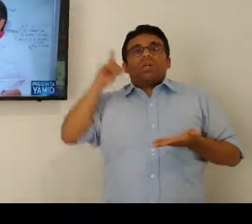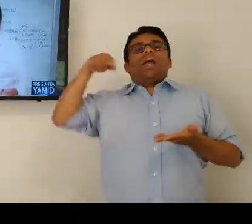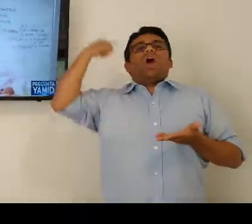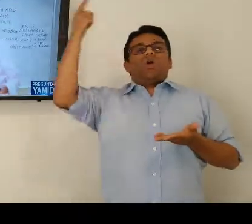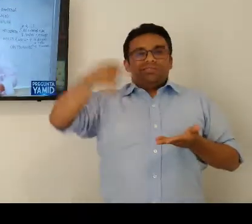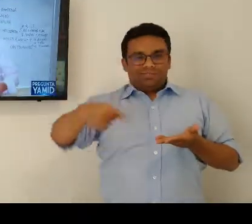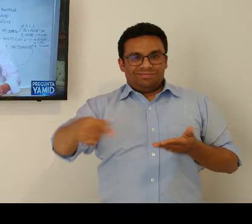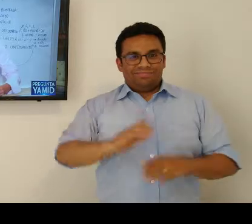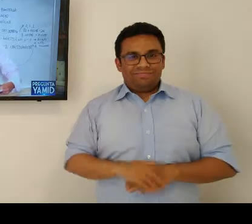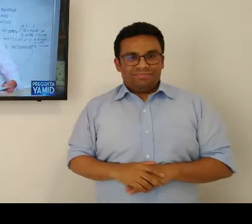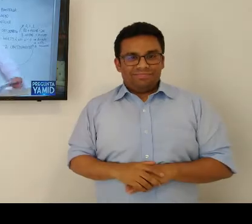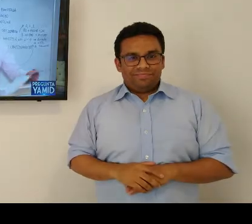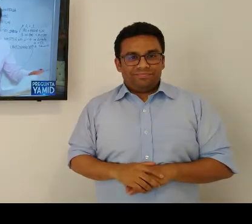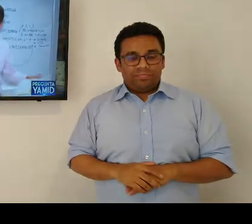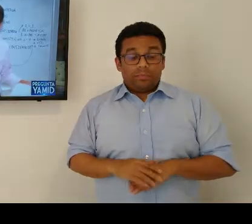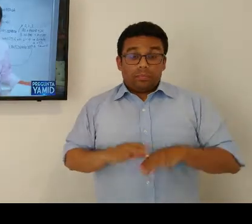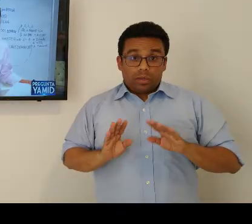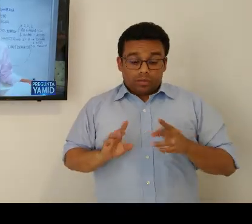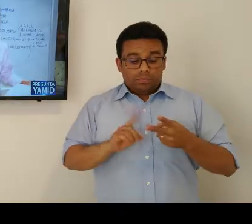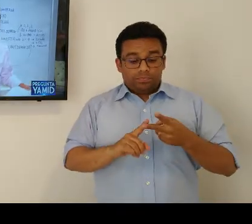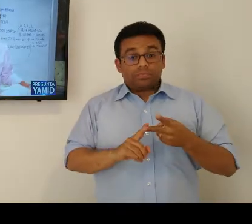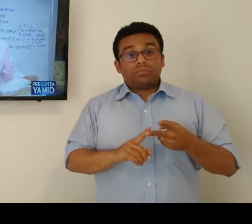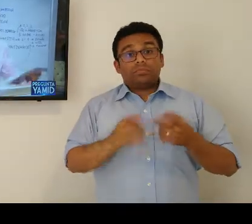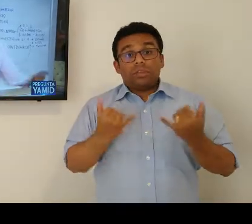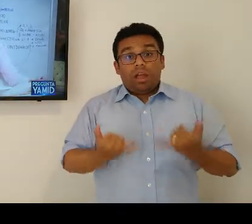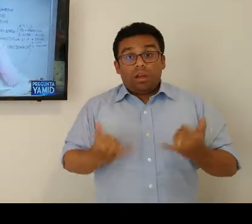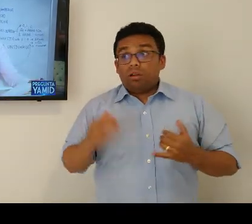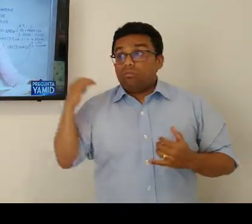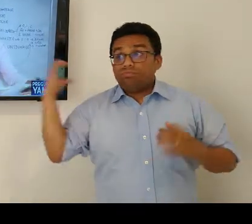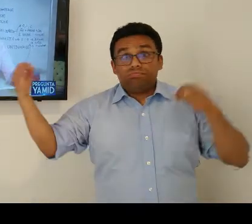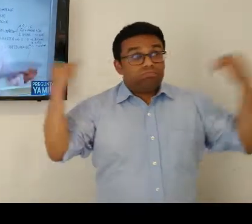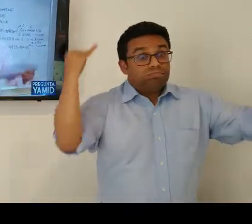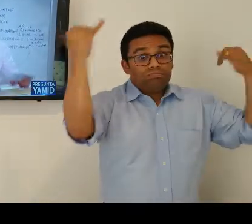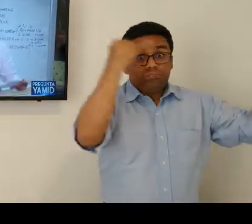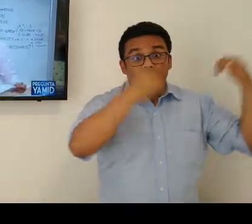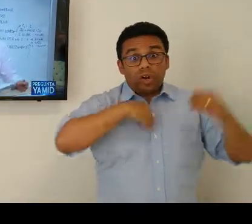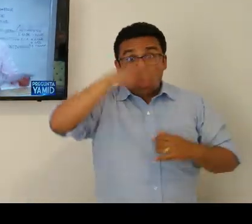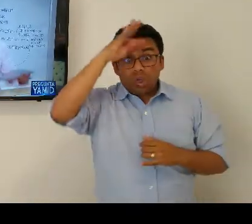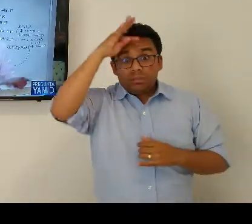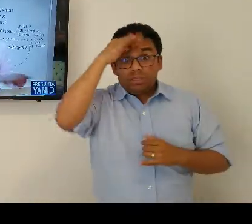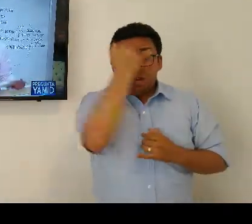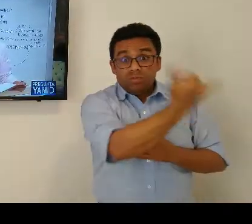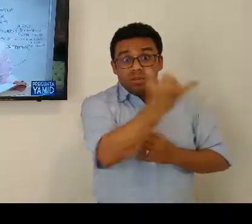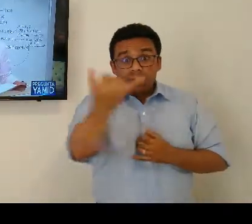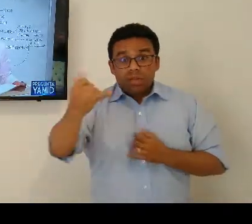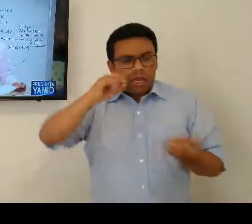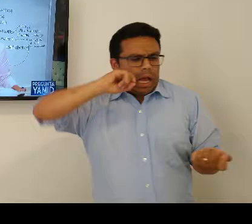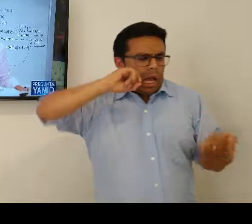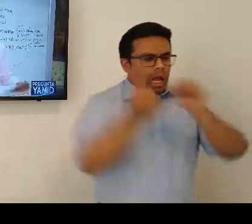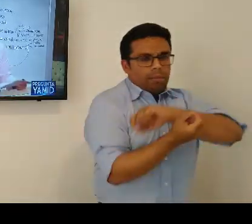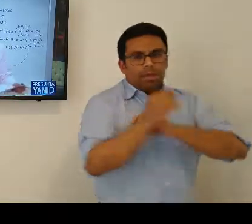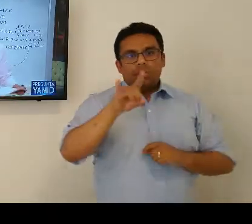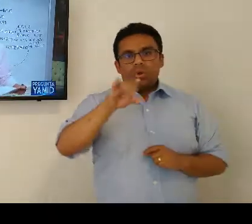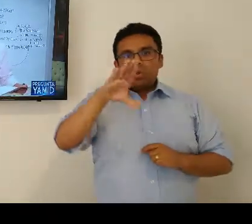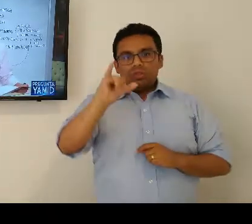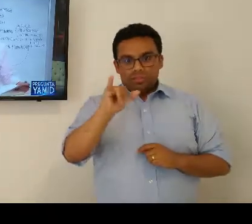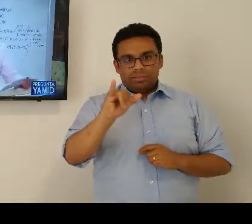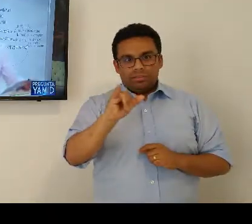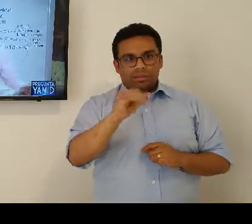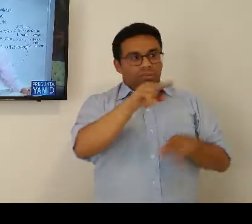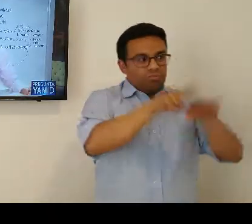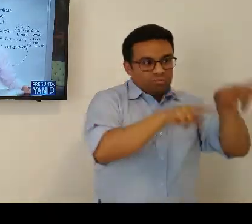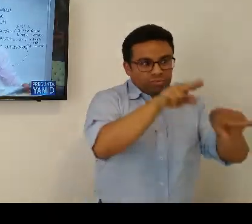es, necesitamos transformar los hospitales actuales en UCI. Nosotros tenemos hoy 1000 unidades de cuidados intensivos en